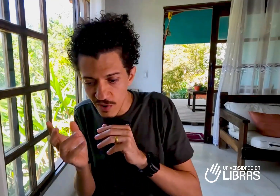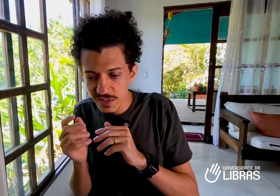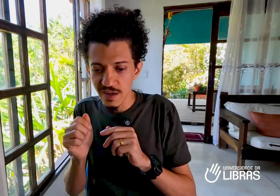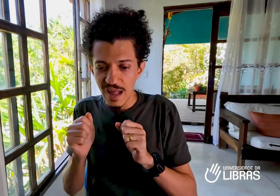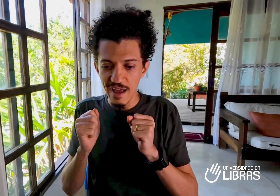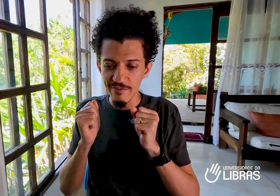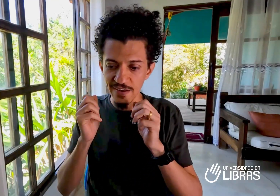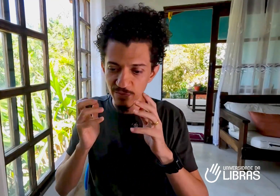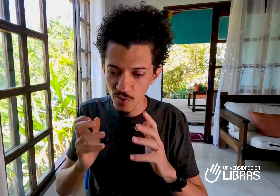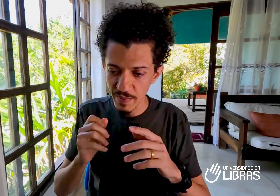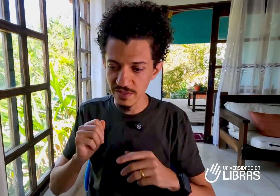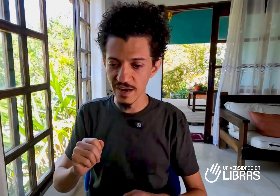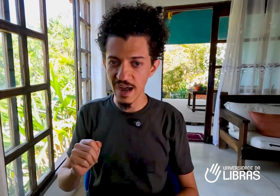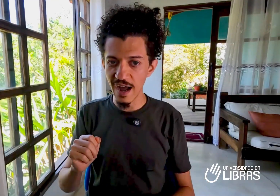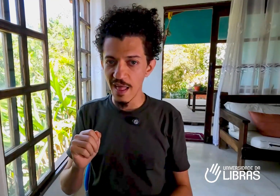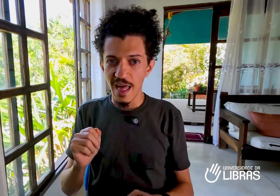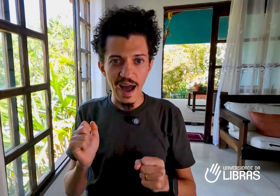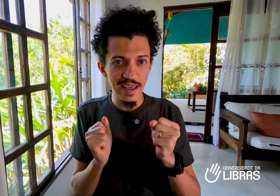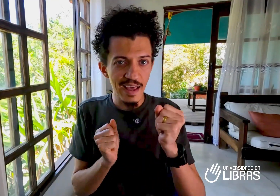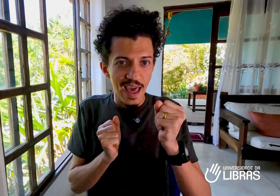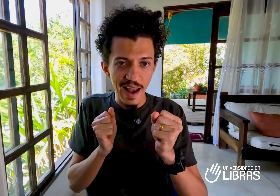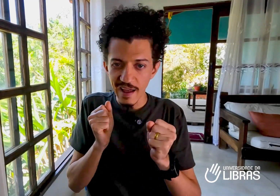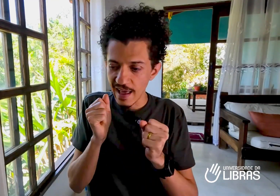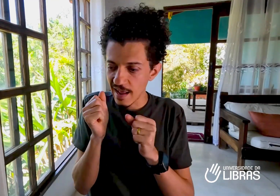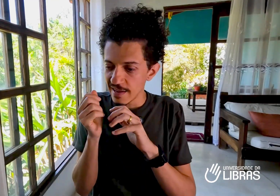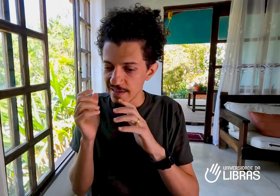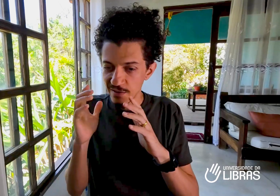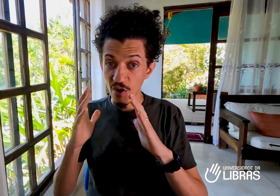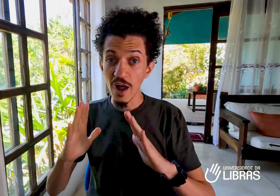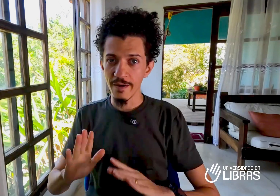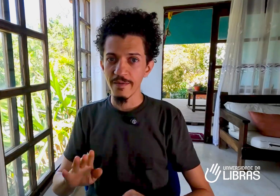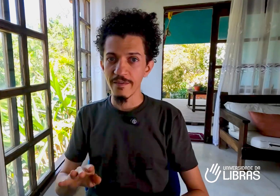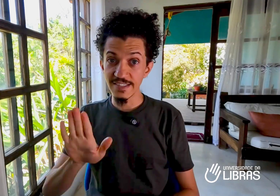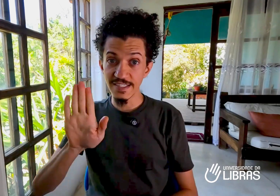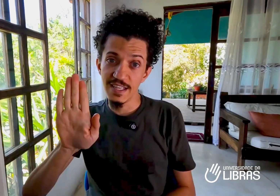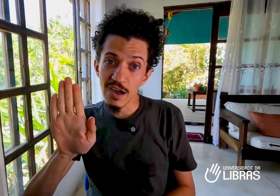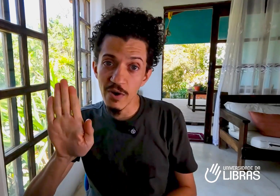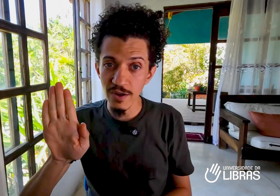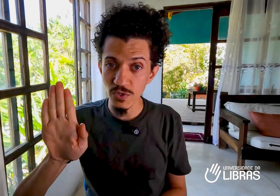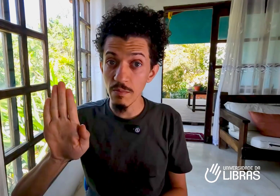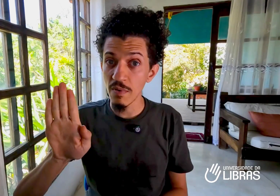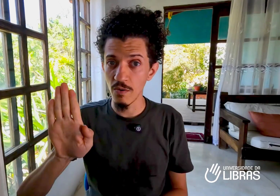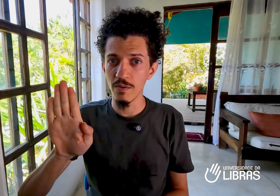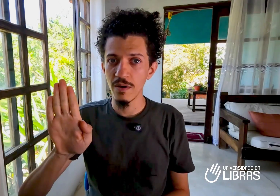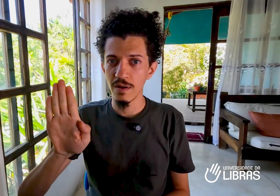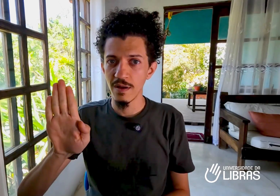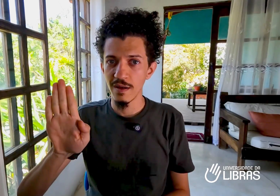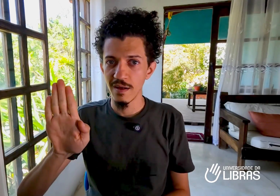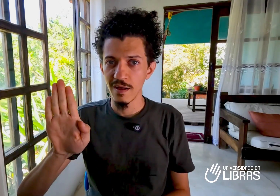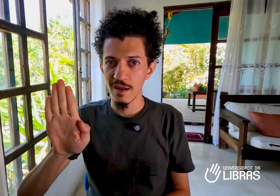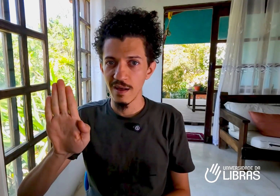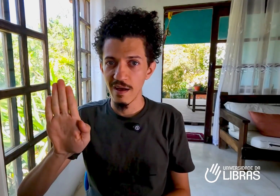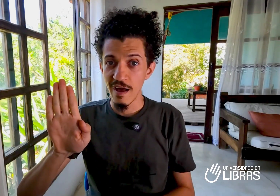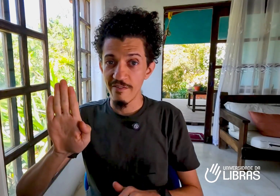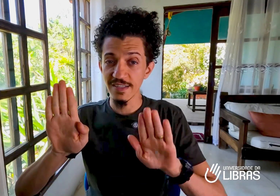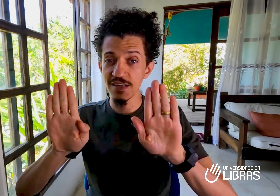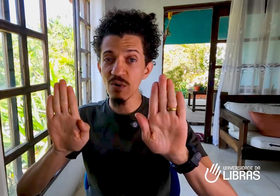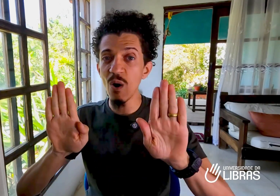mostra, aí faz um pouco mais devagar, aí ela te, olha, faz assim agora com a sua mão, faz assim com a